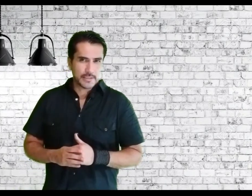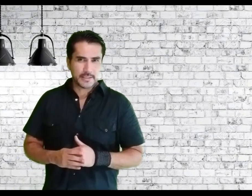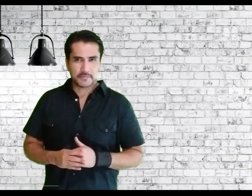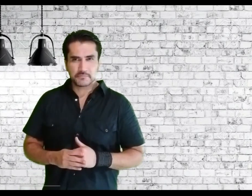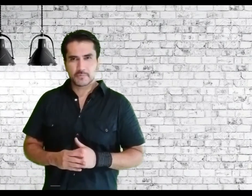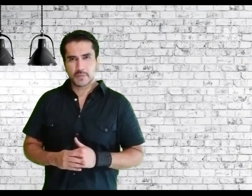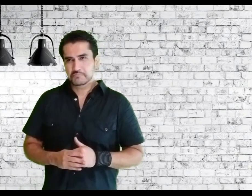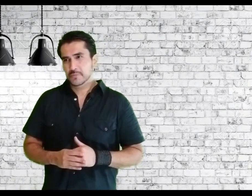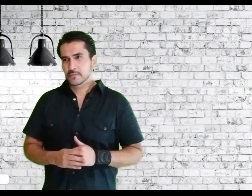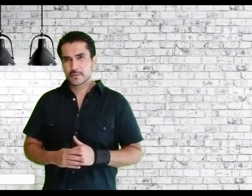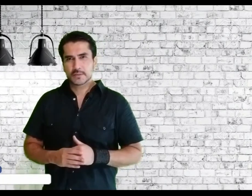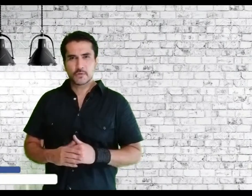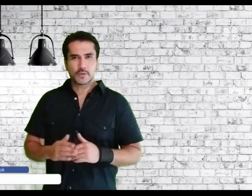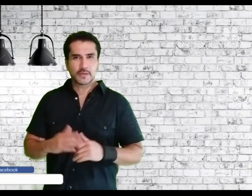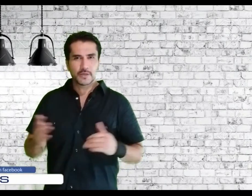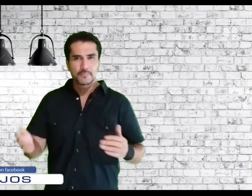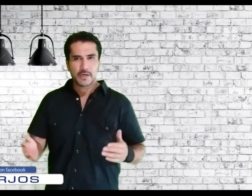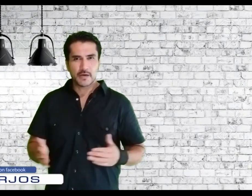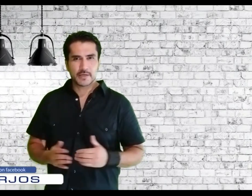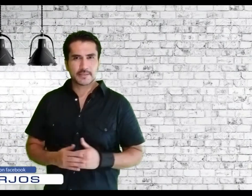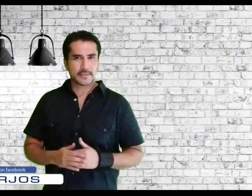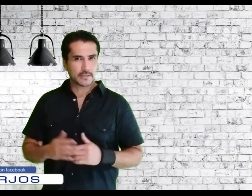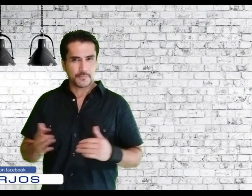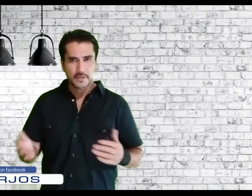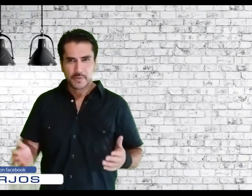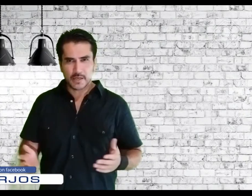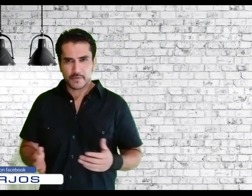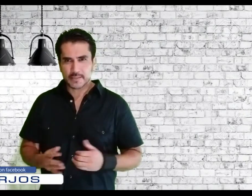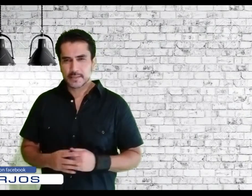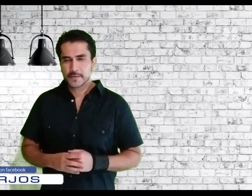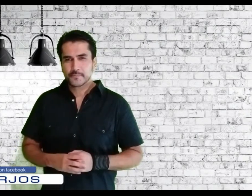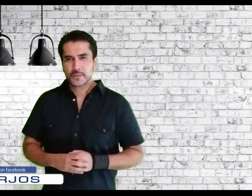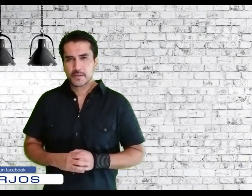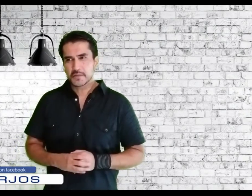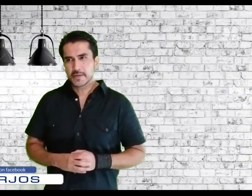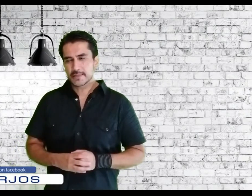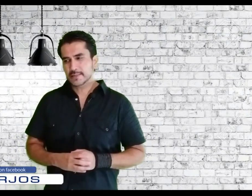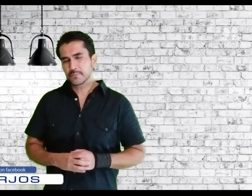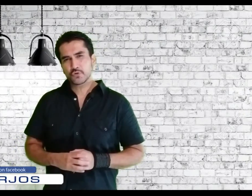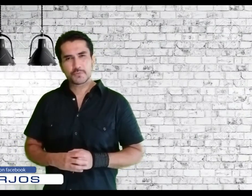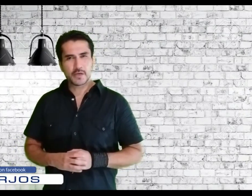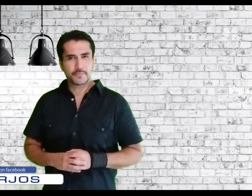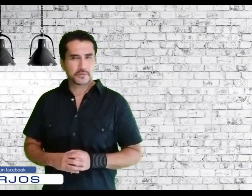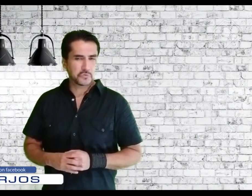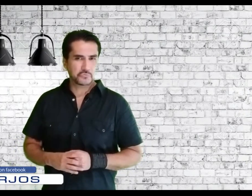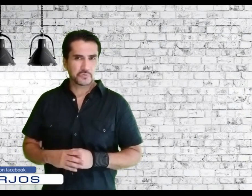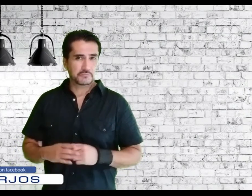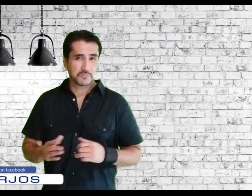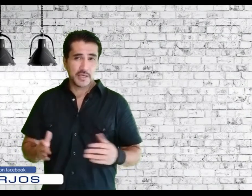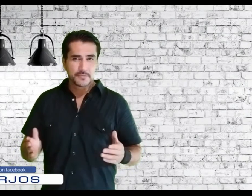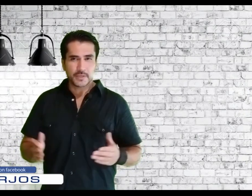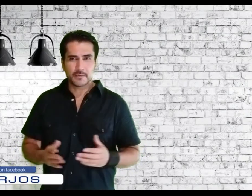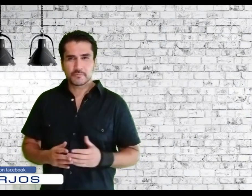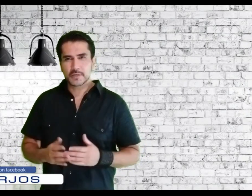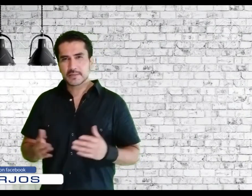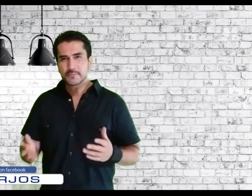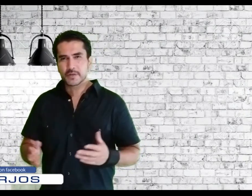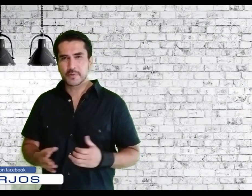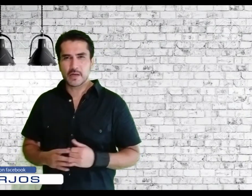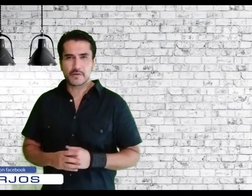existen 50.000 palabras, 60.000 palabras, y de esas aproximadamente un 10.000, 15.000 palabras